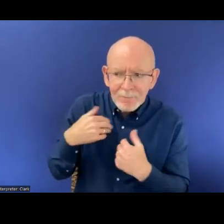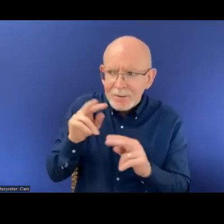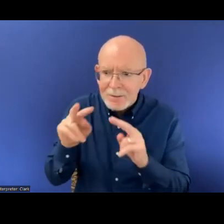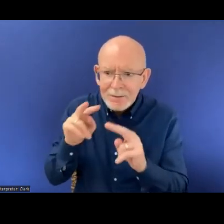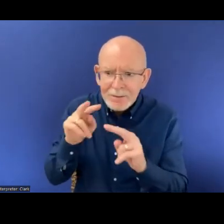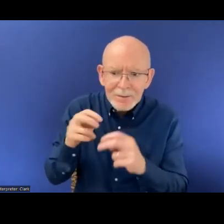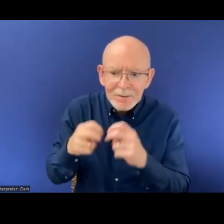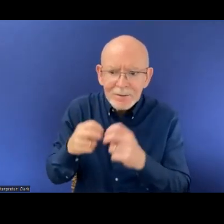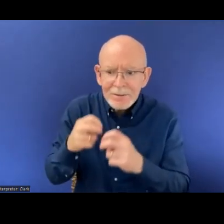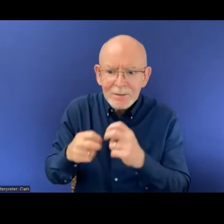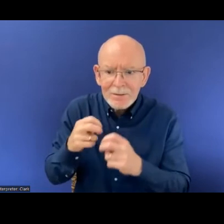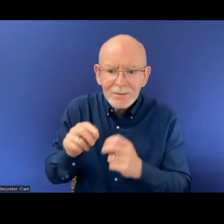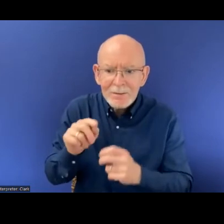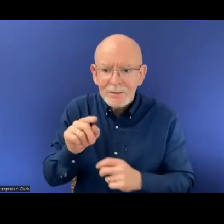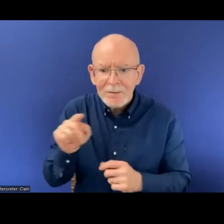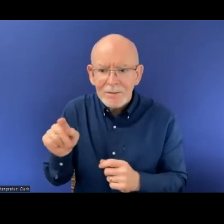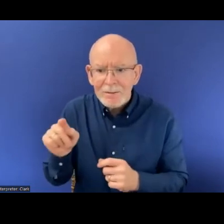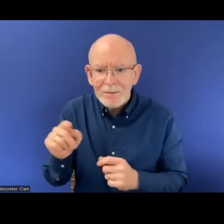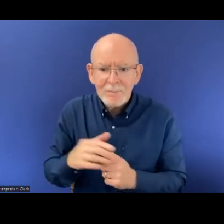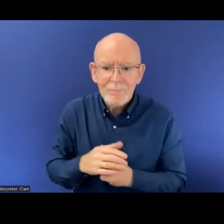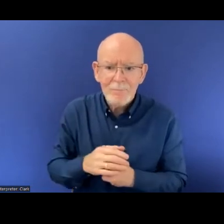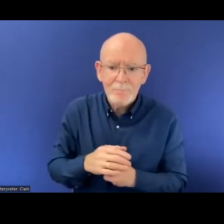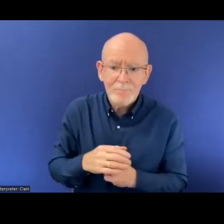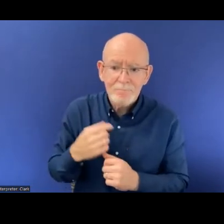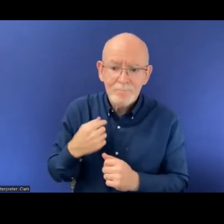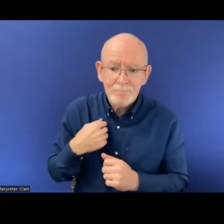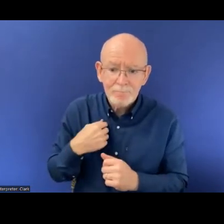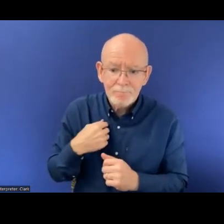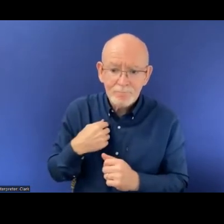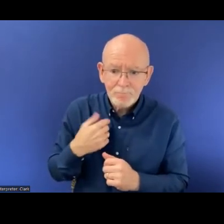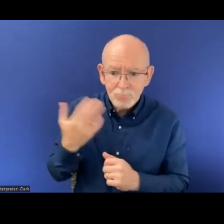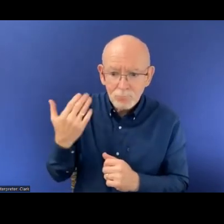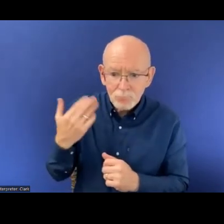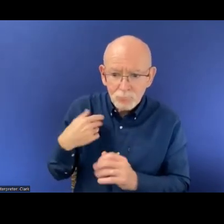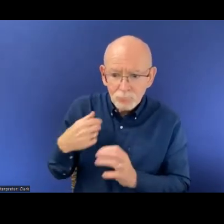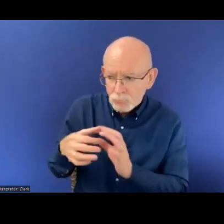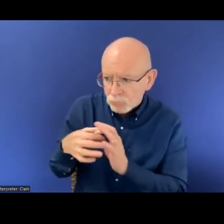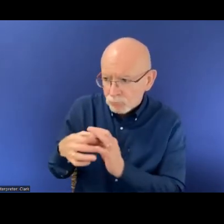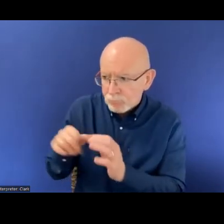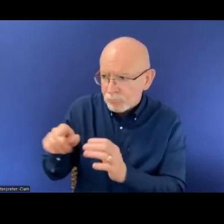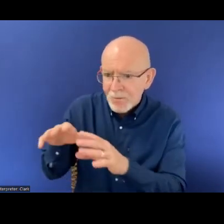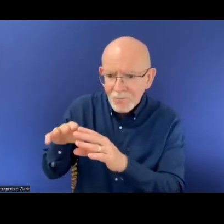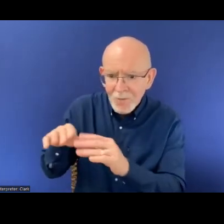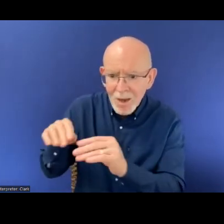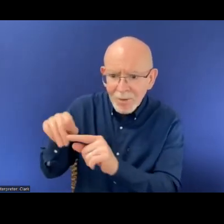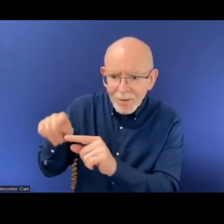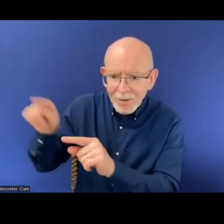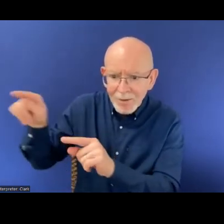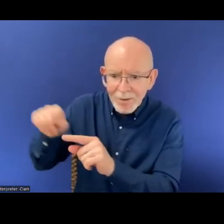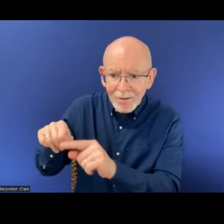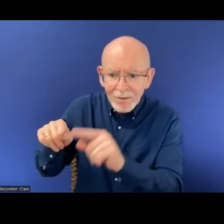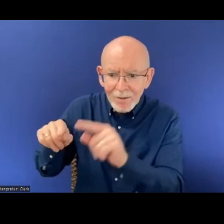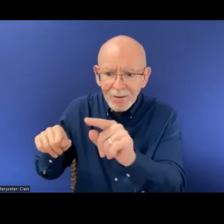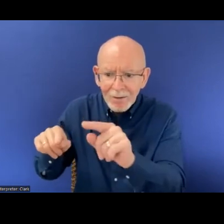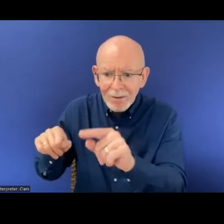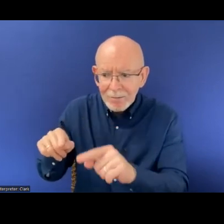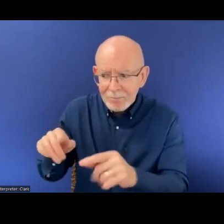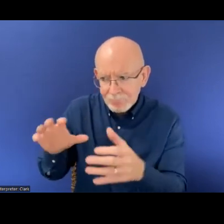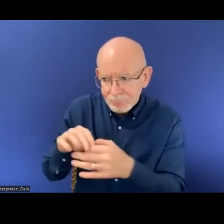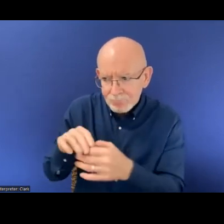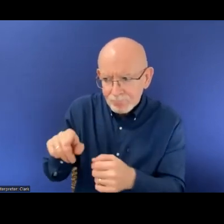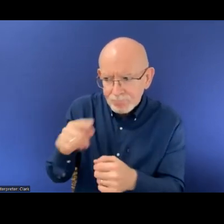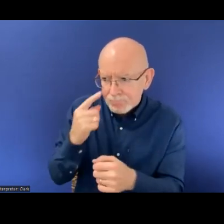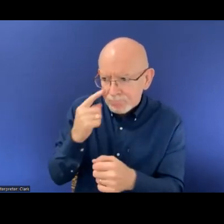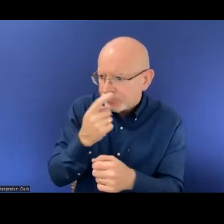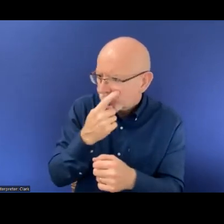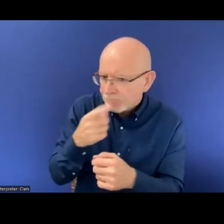pakuona saka of course we used to liaise with the parents tichivaudza kuti ha vana vane matambudziko